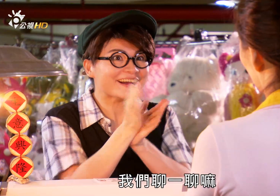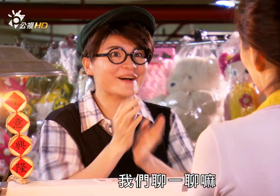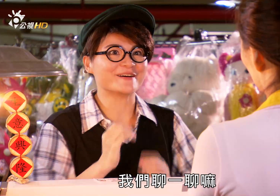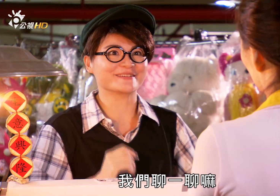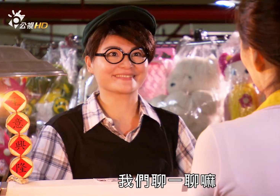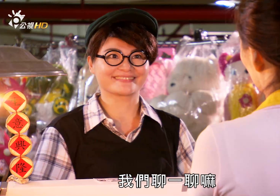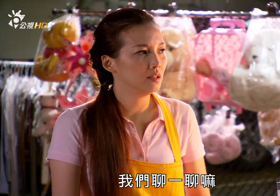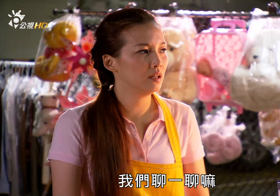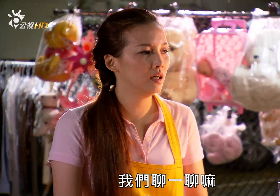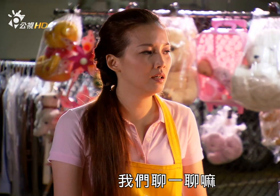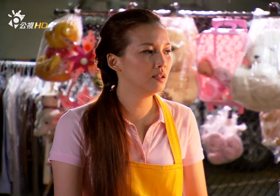聊一聊嘛。